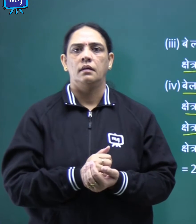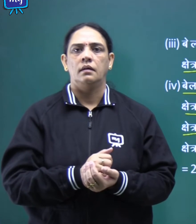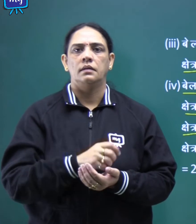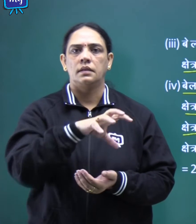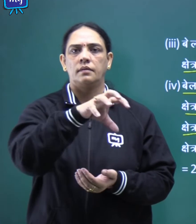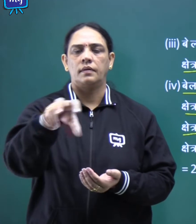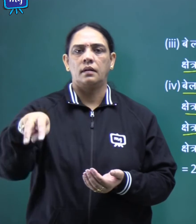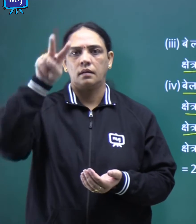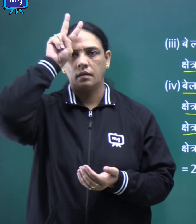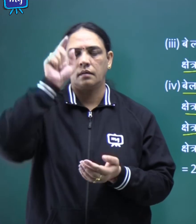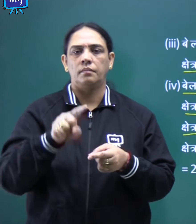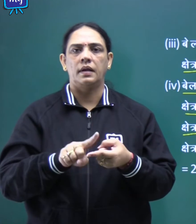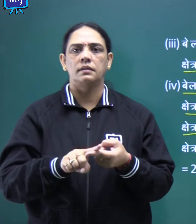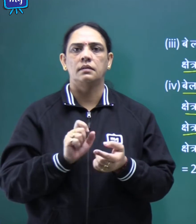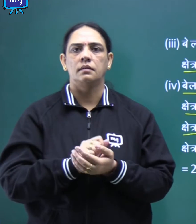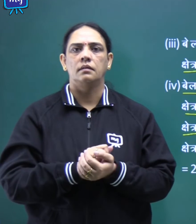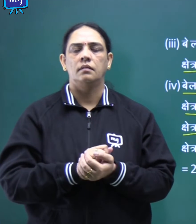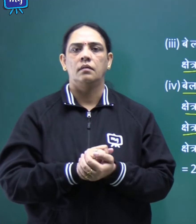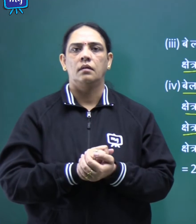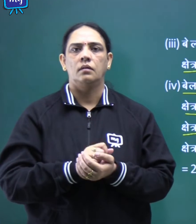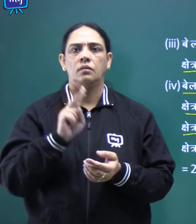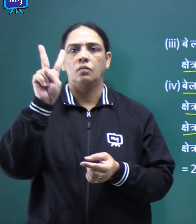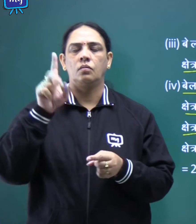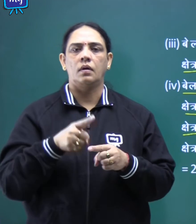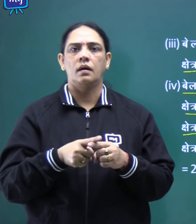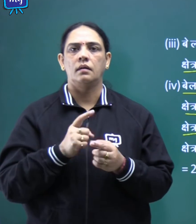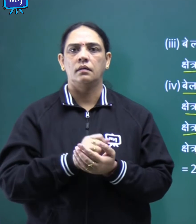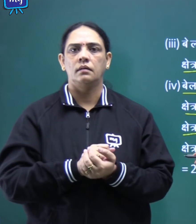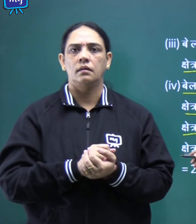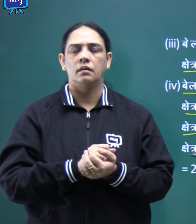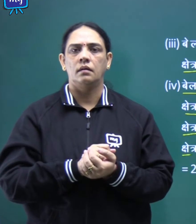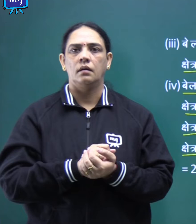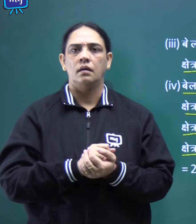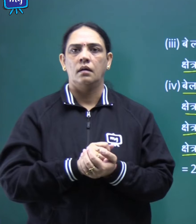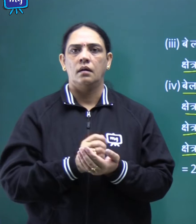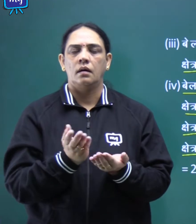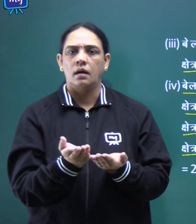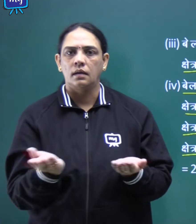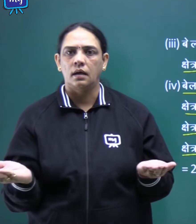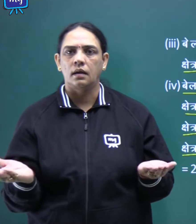क्षेत्रफल प्लस 2 गुणा आधार का